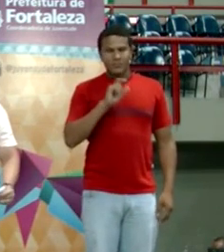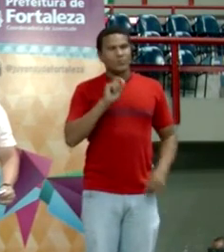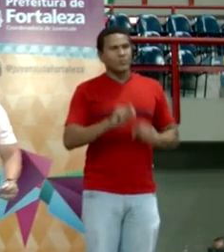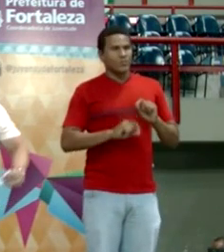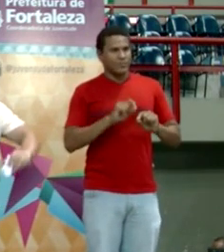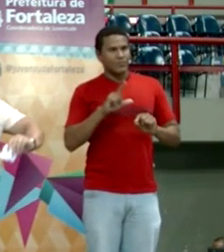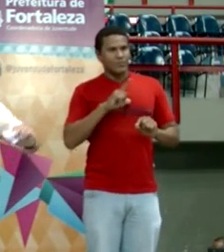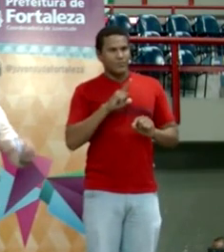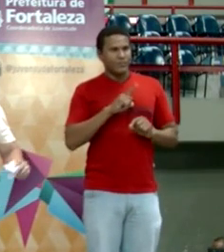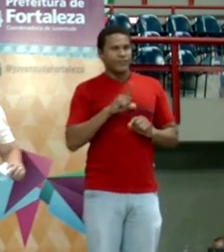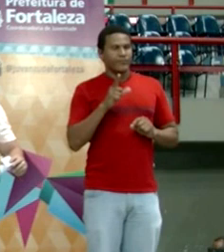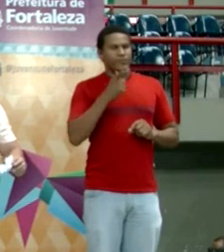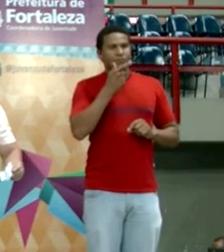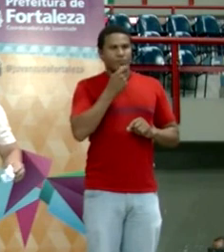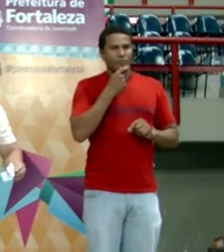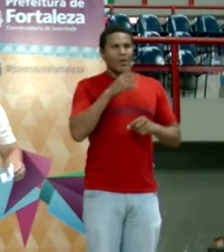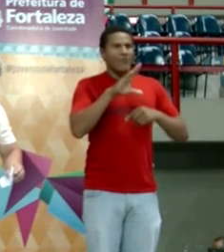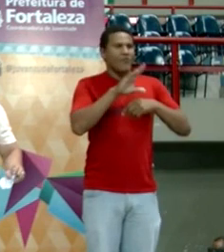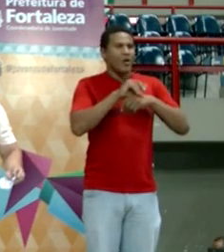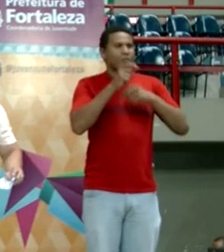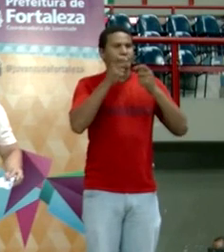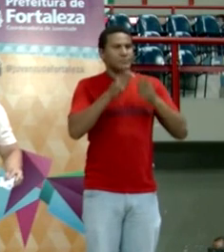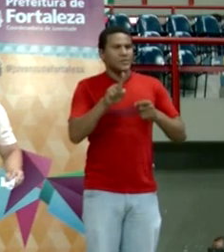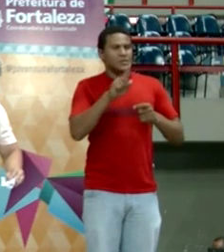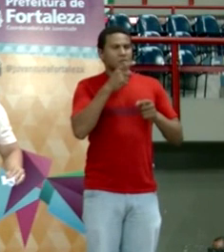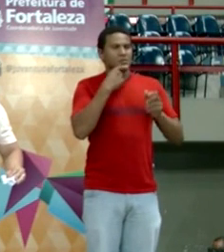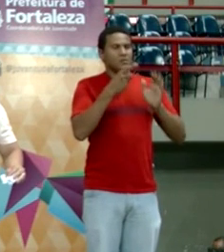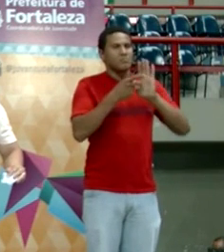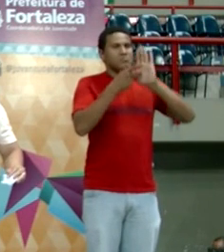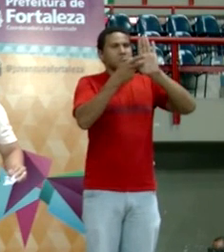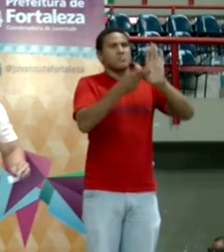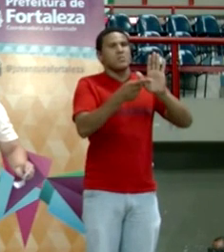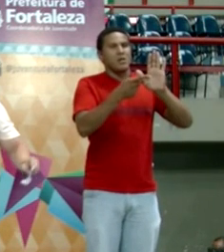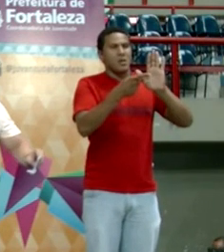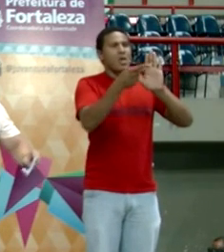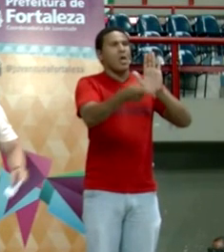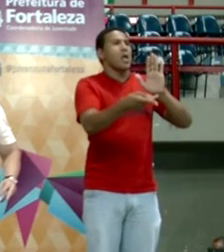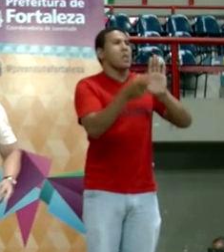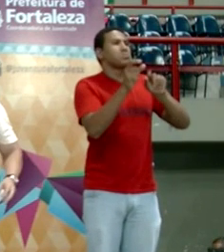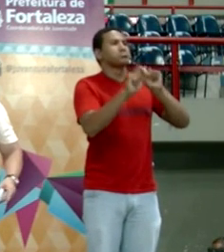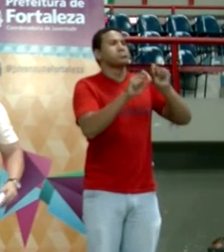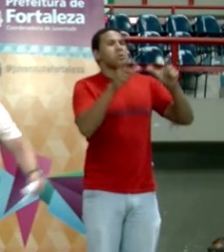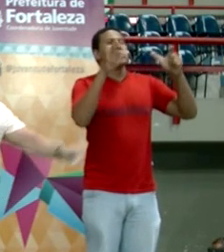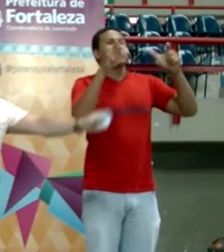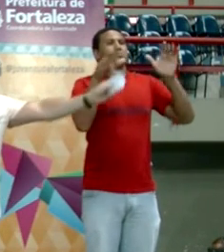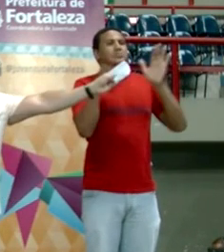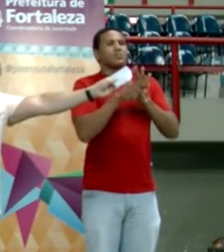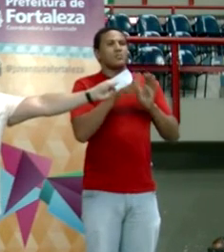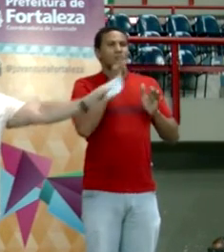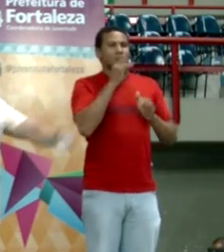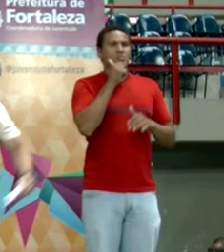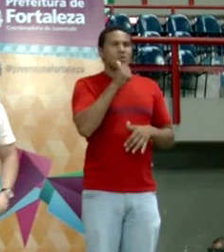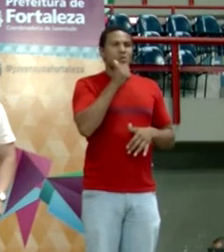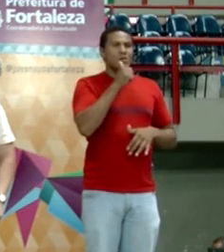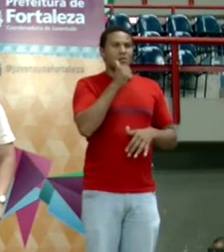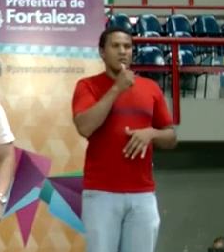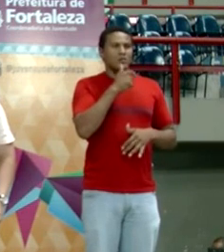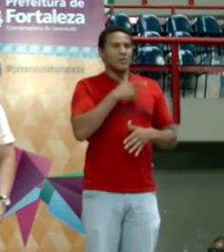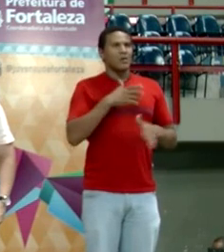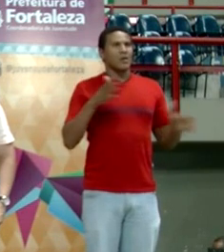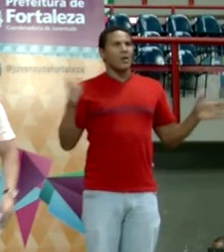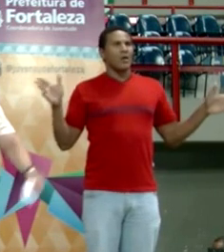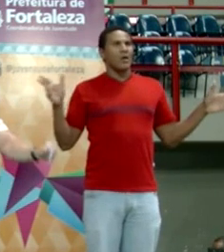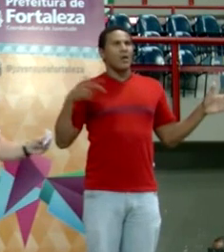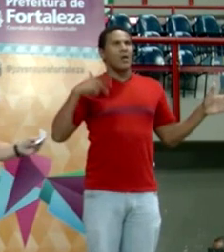tem algumas fotos que ele não precisa dizer de onde é, porque essas fotos são o quê? Clássicas. Aquela menina com os braços